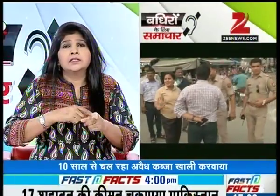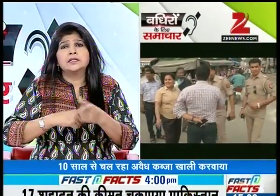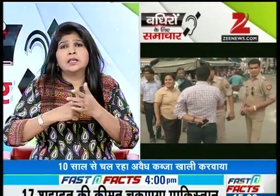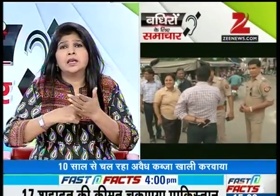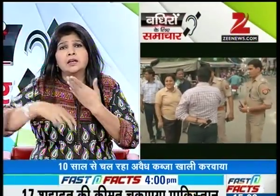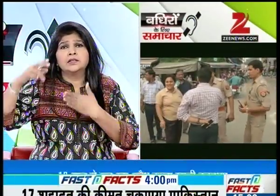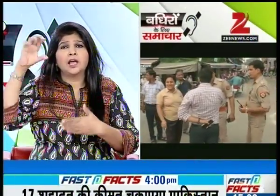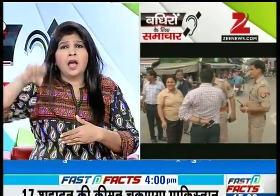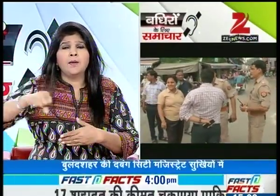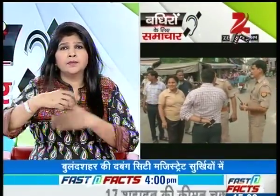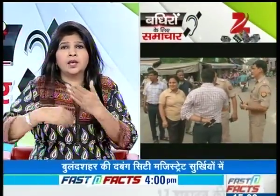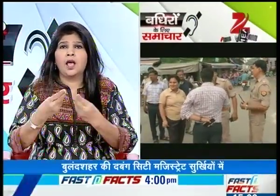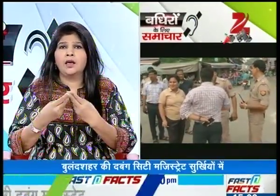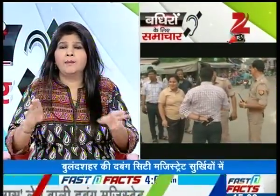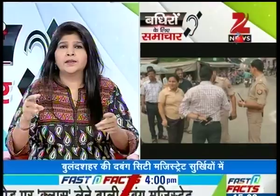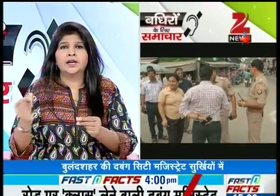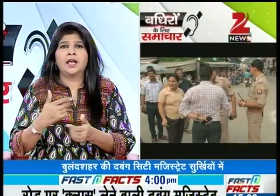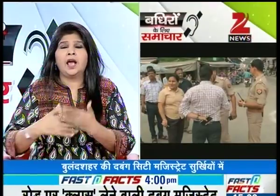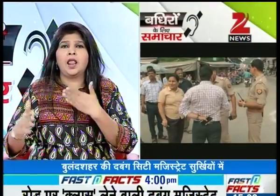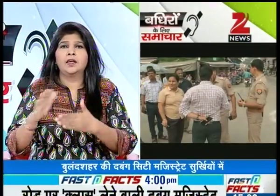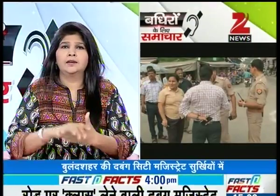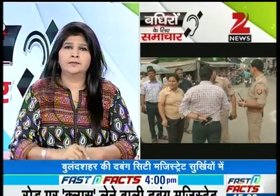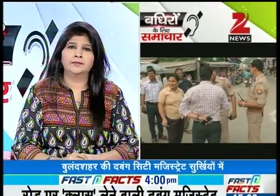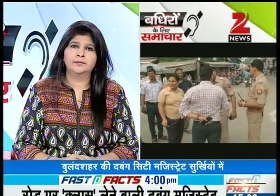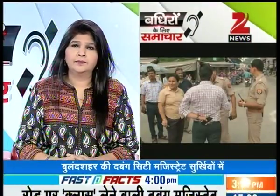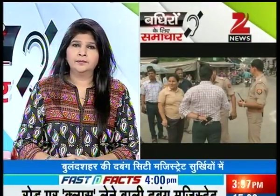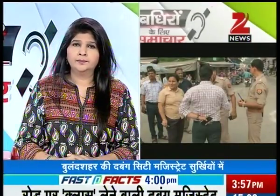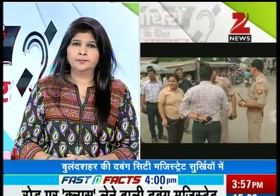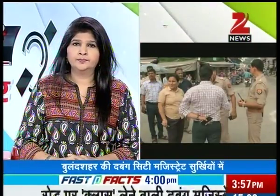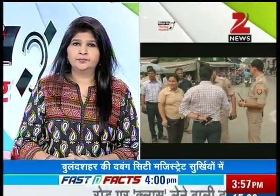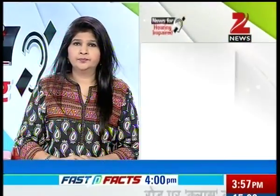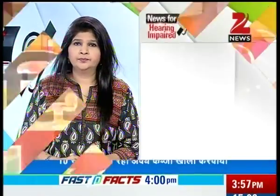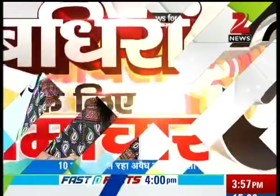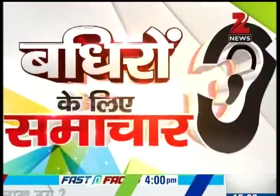रहे अवैध कब्जे को खाली करवा दिया गया।